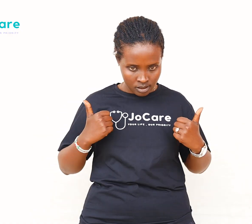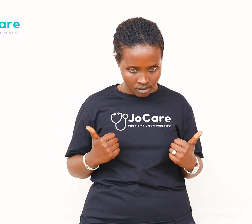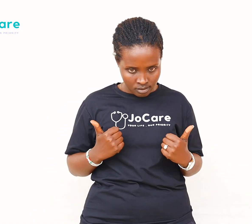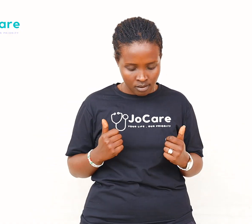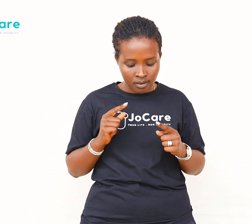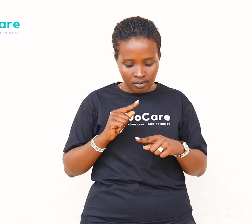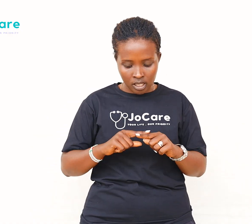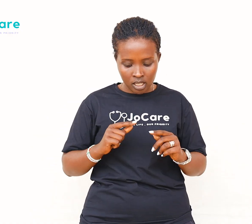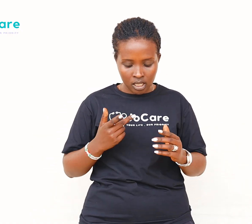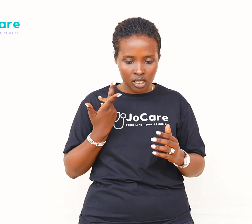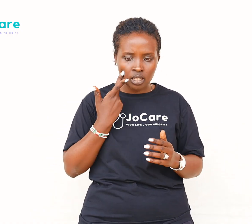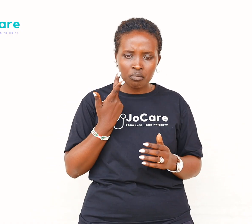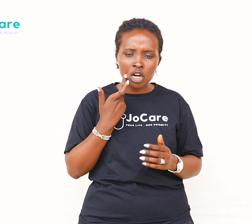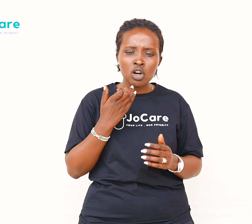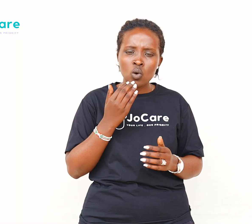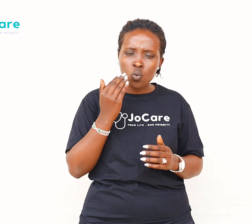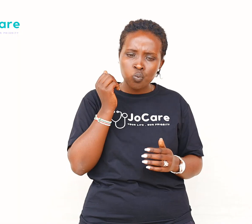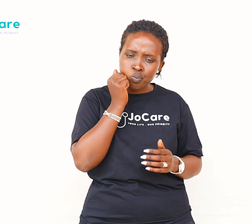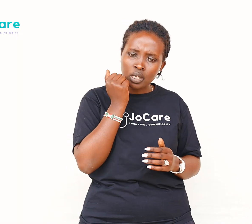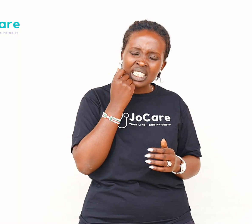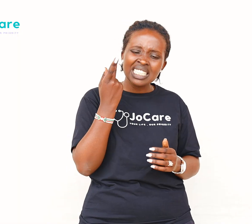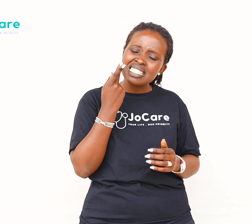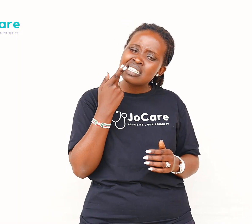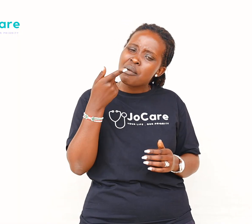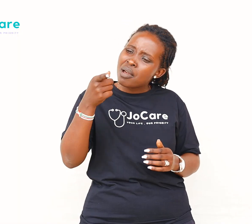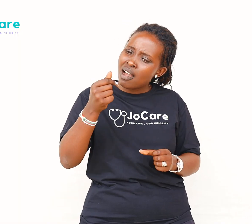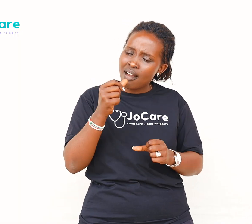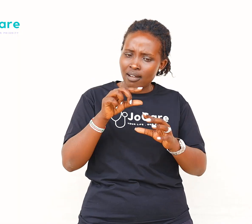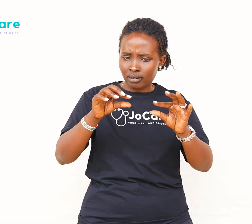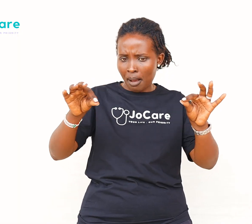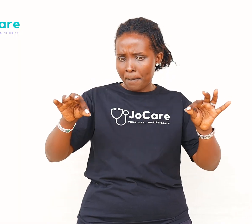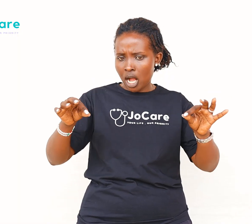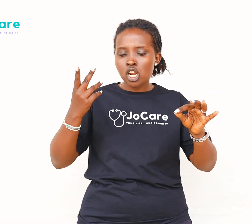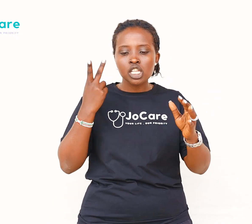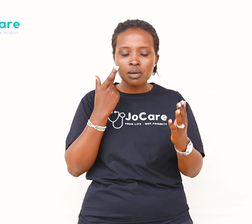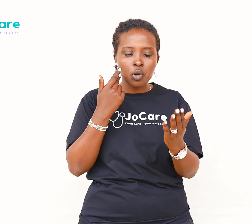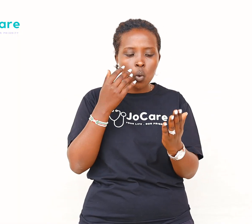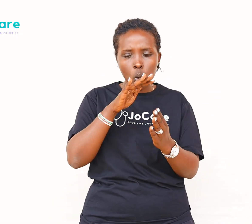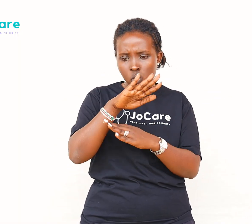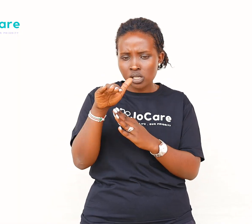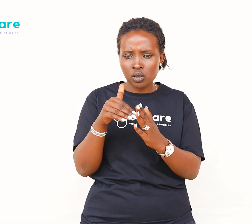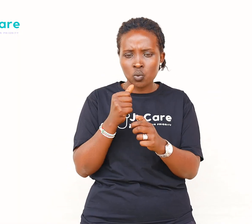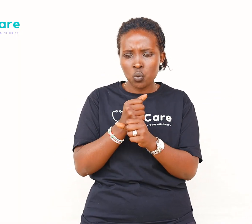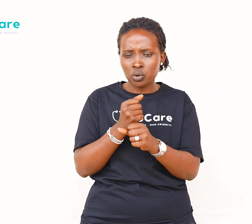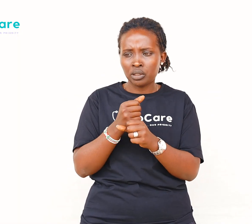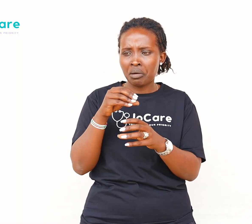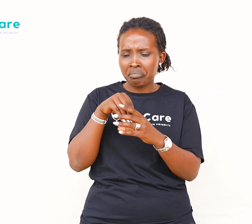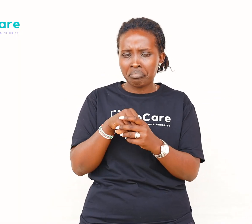rero kotegisi ndakoresha kimwe na kagatambaro. Icyo ukora kuri gatambaro ni uko iyo ugakoresheje ko mu imbere